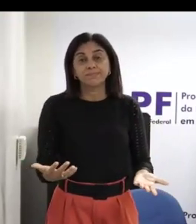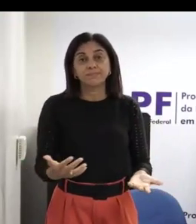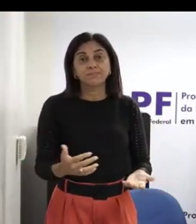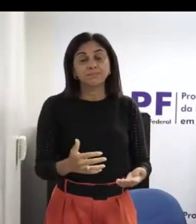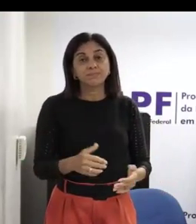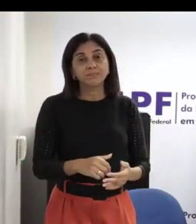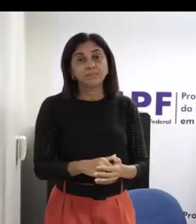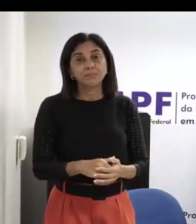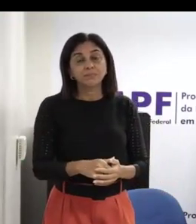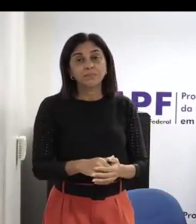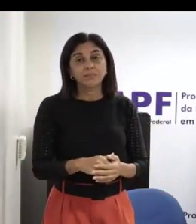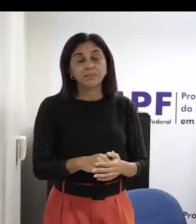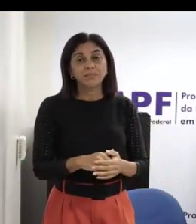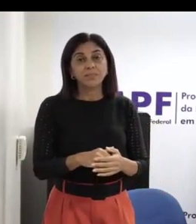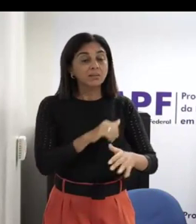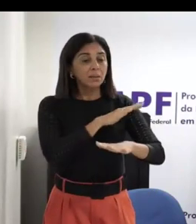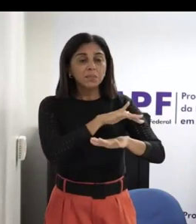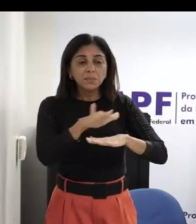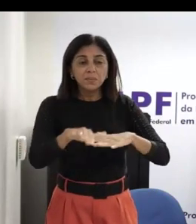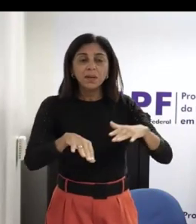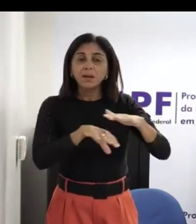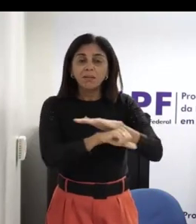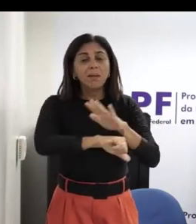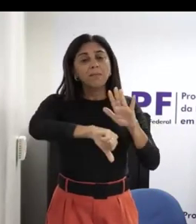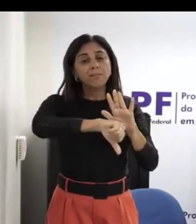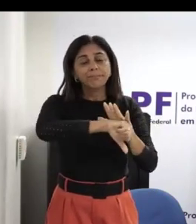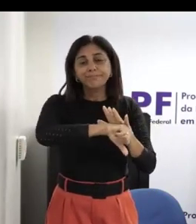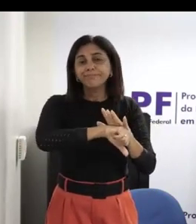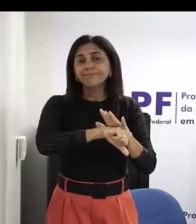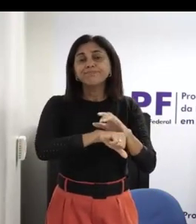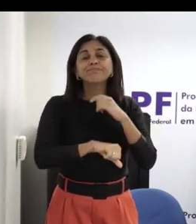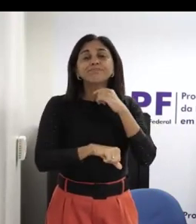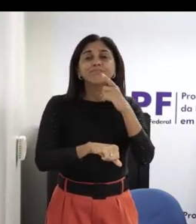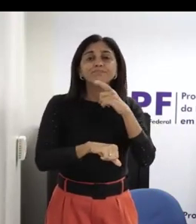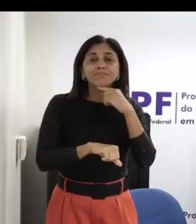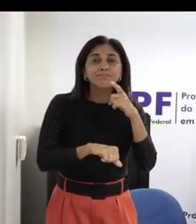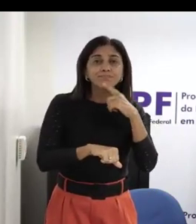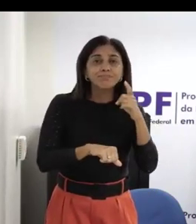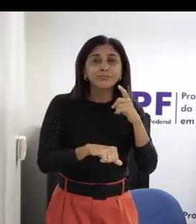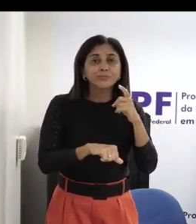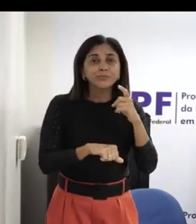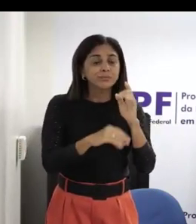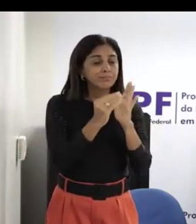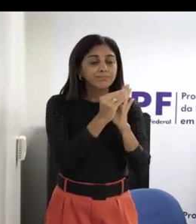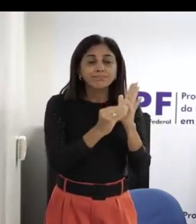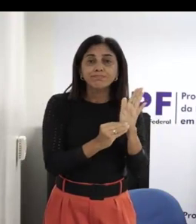a atividade eh criminal ela é uma atividade que ela é cercada de riscos e essa é parte do nosso sofrimento por